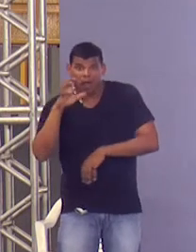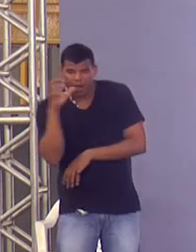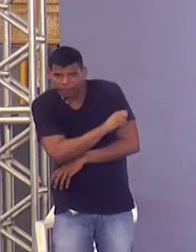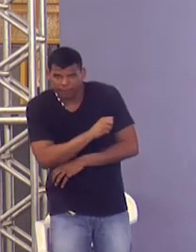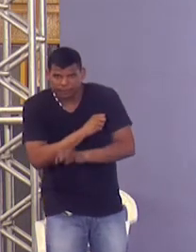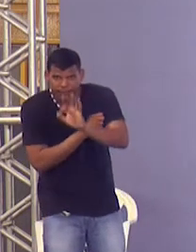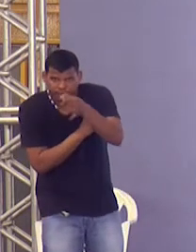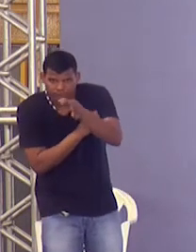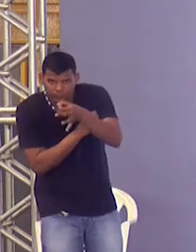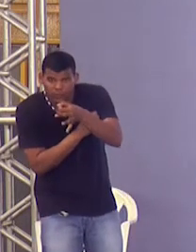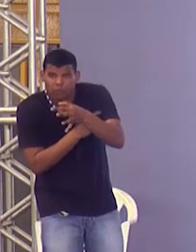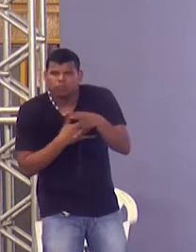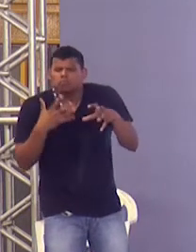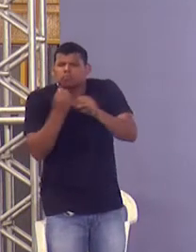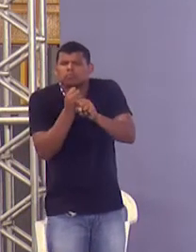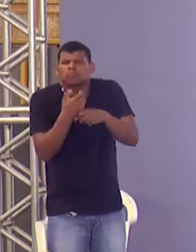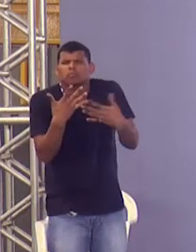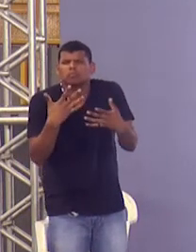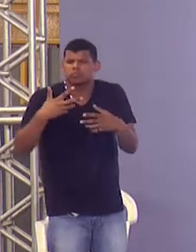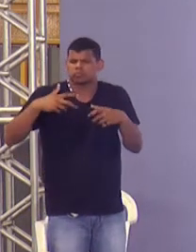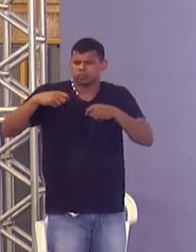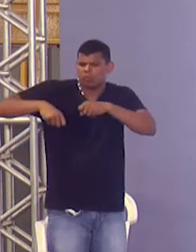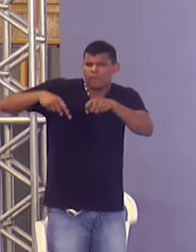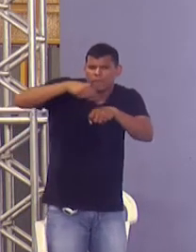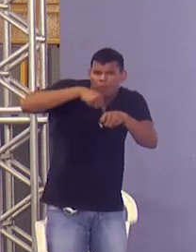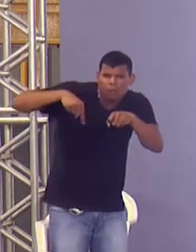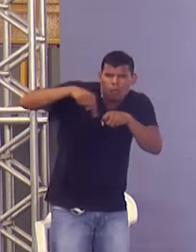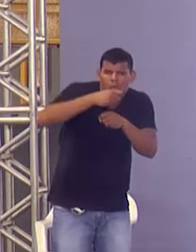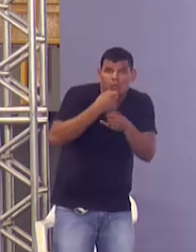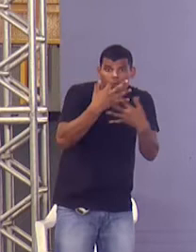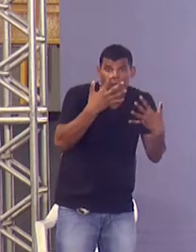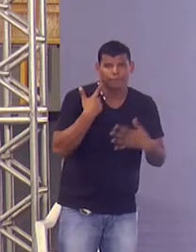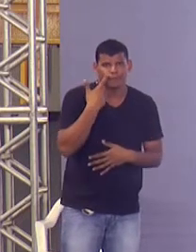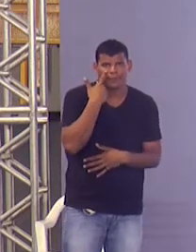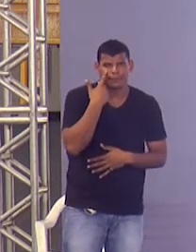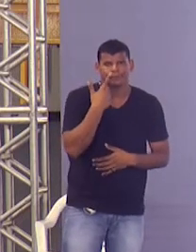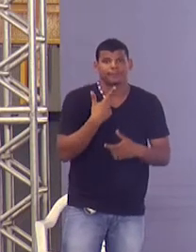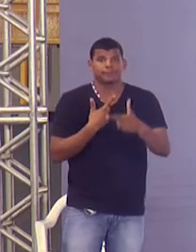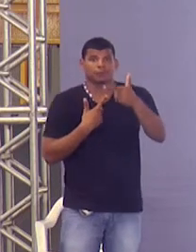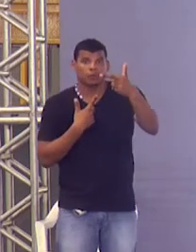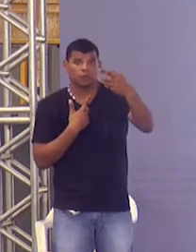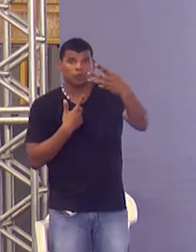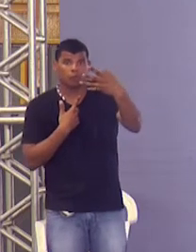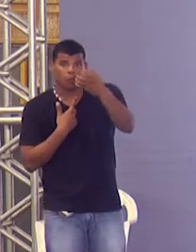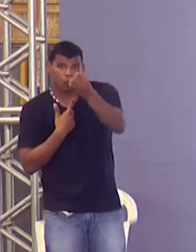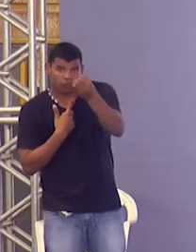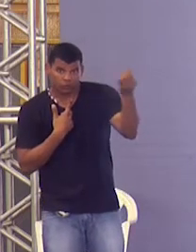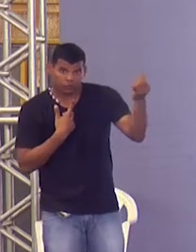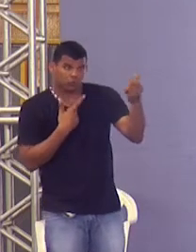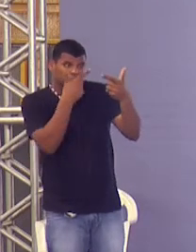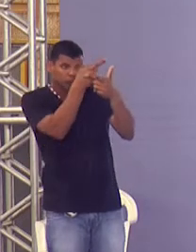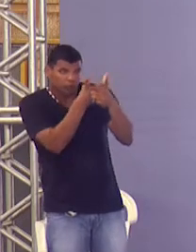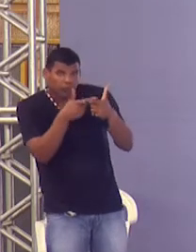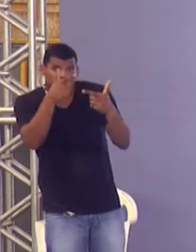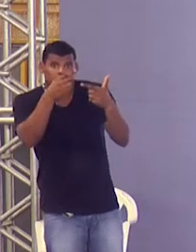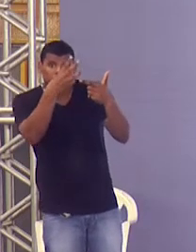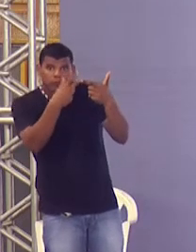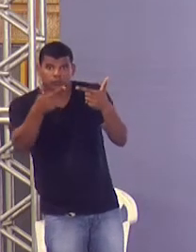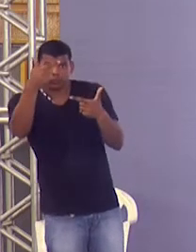Para saber quantas voltas ele deu, eu pego 2.400 e divido por